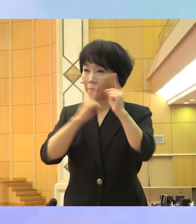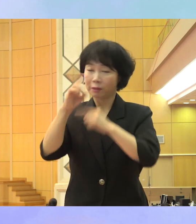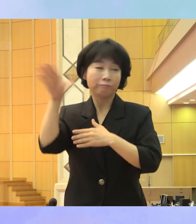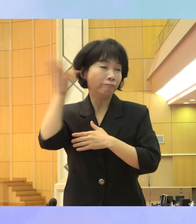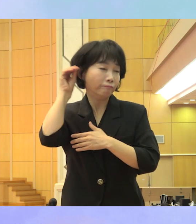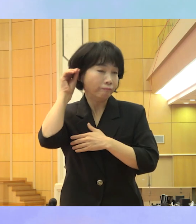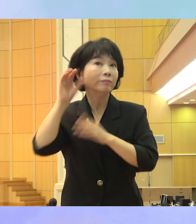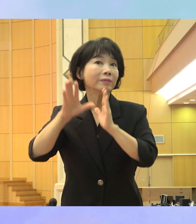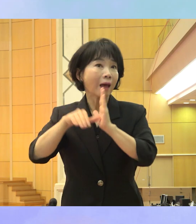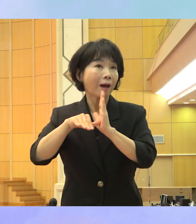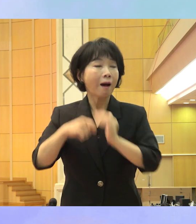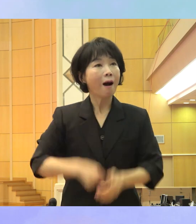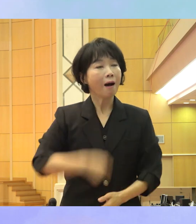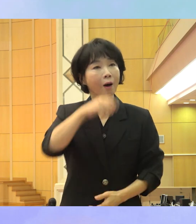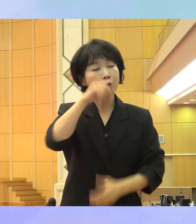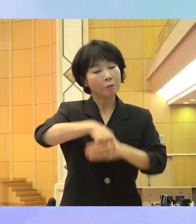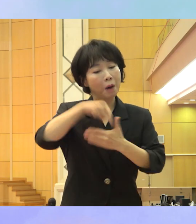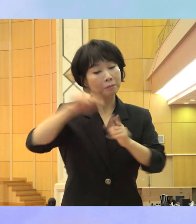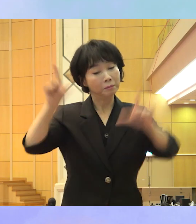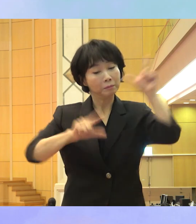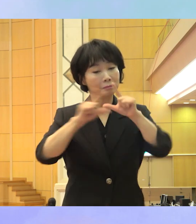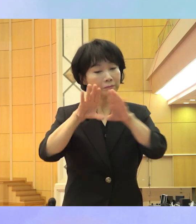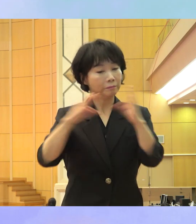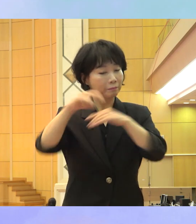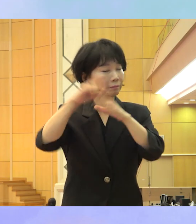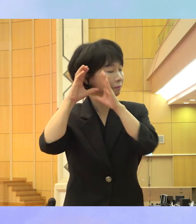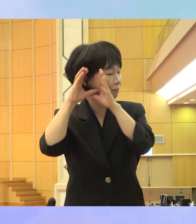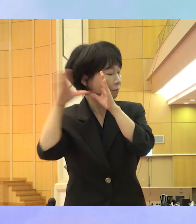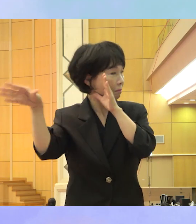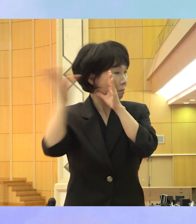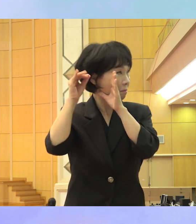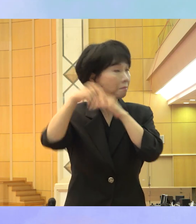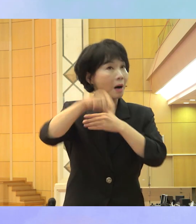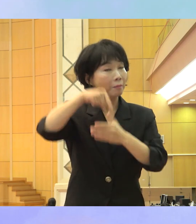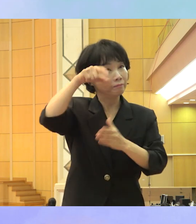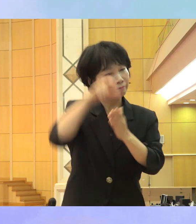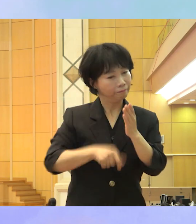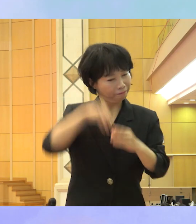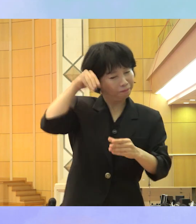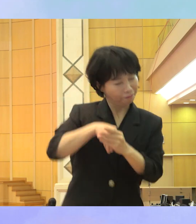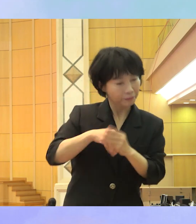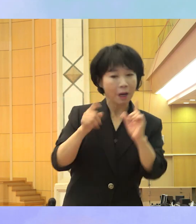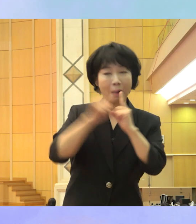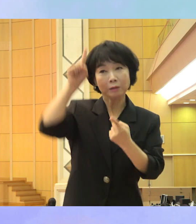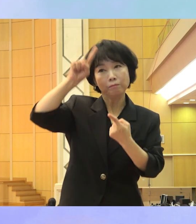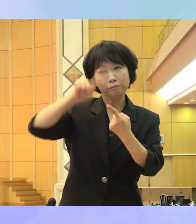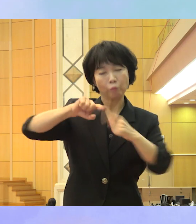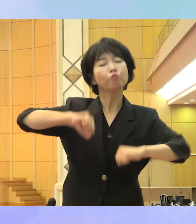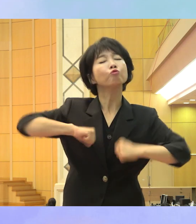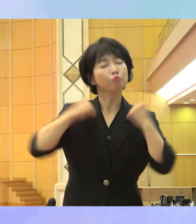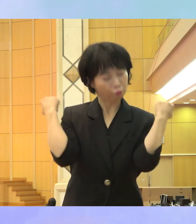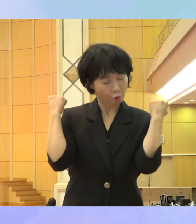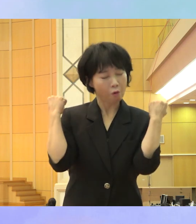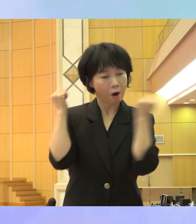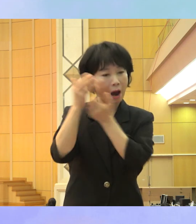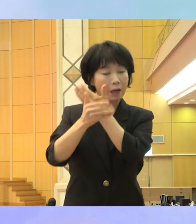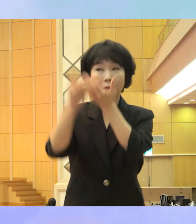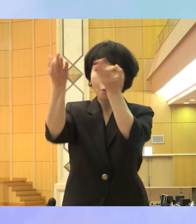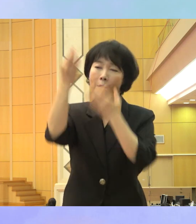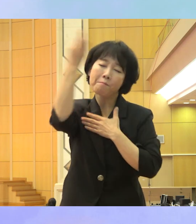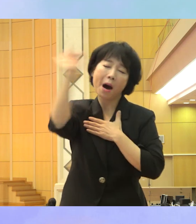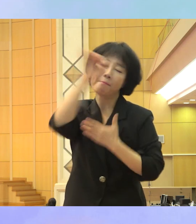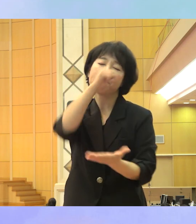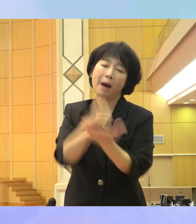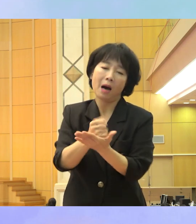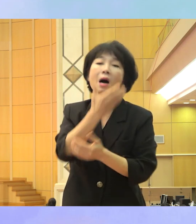들을 때에 착하고 좋은 마음으로 말씀을 듣고 깨달아 마음판에 새기며 그 말씀대로 순종하여 하나님께